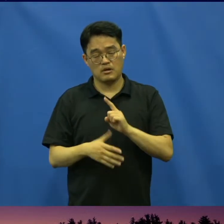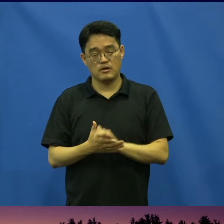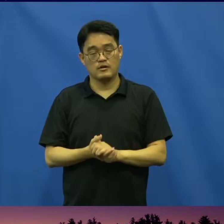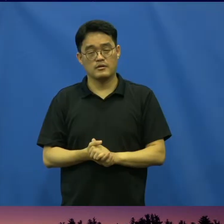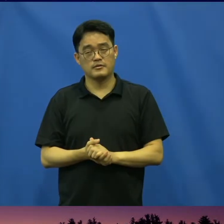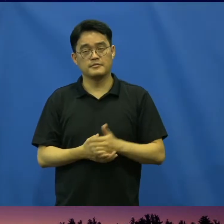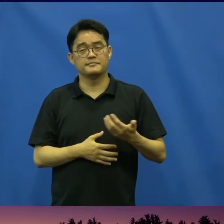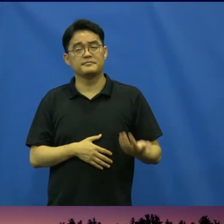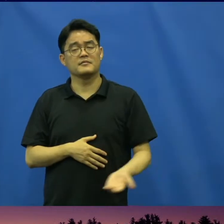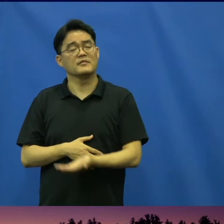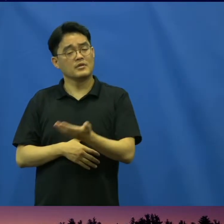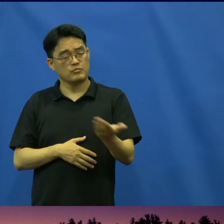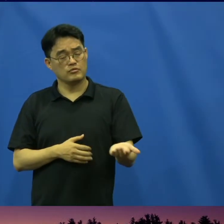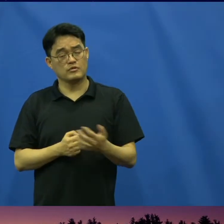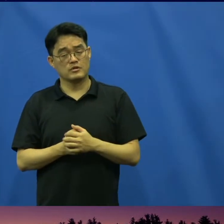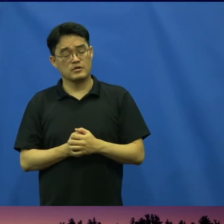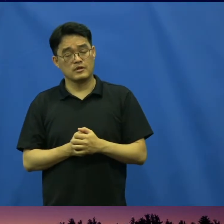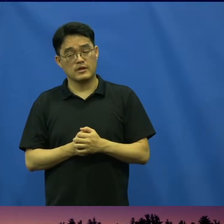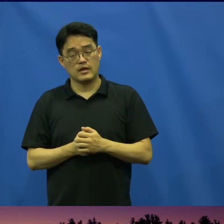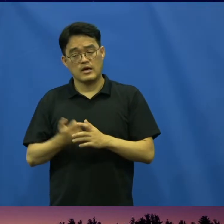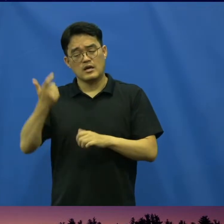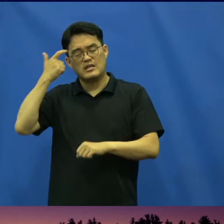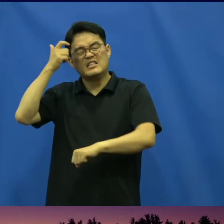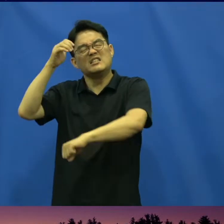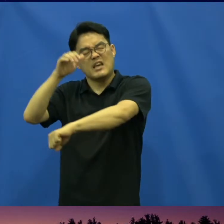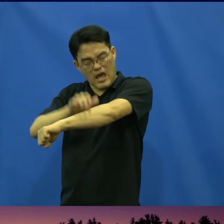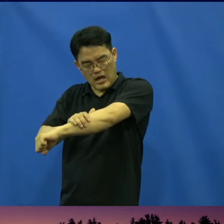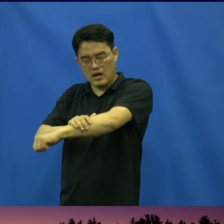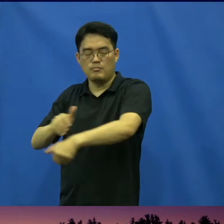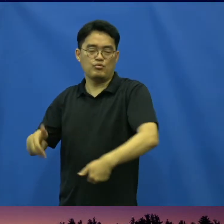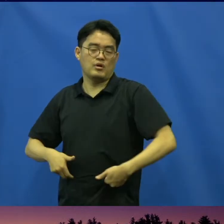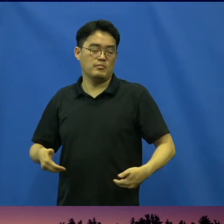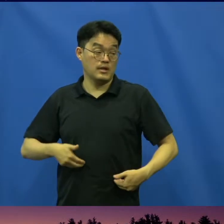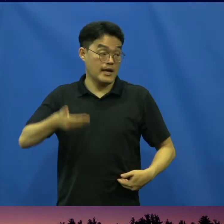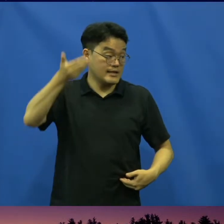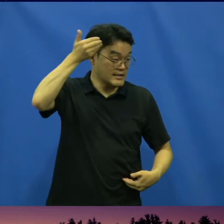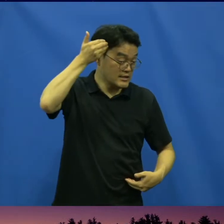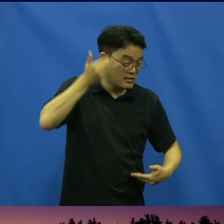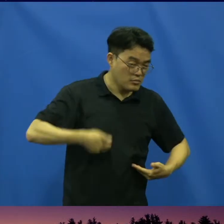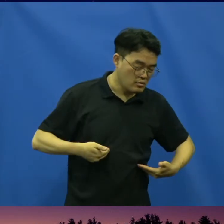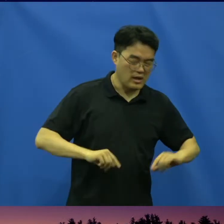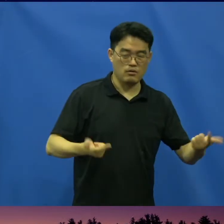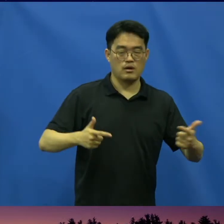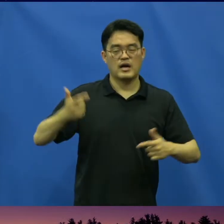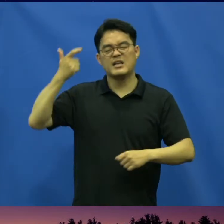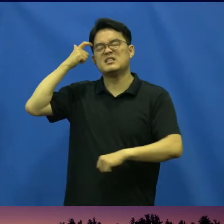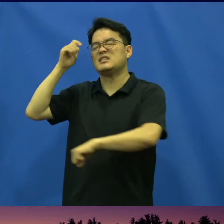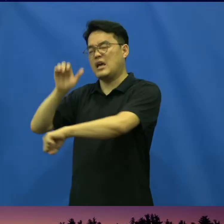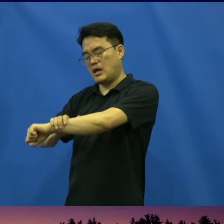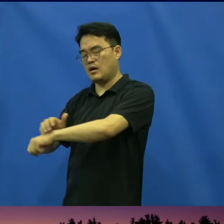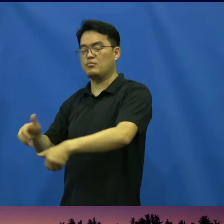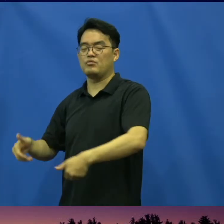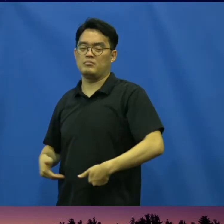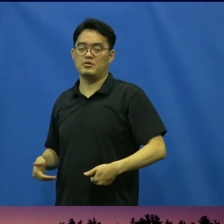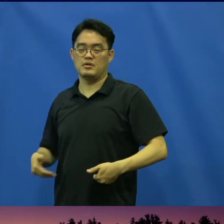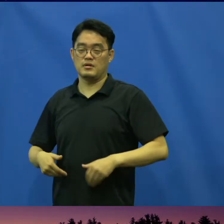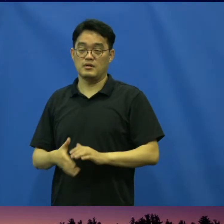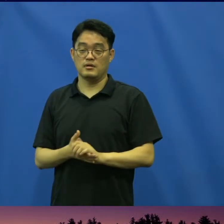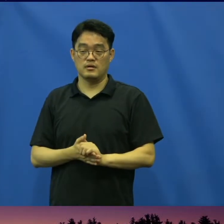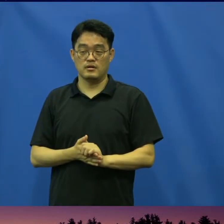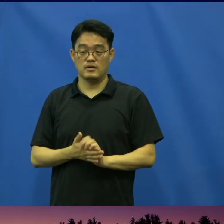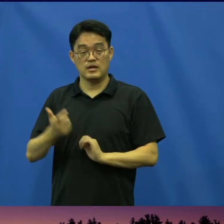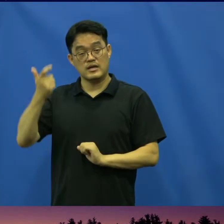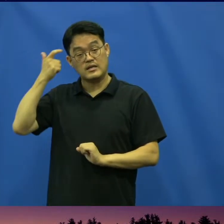지혜가 모자라면 몸이 고생합니다. 인생이 힘들어요. 조금만 생각하면 고생하지 않아도 될 일을 할 때가 많이